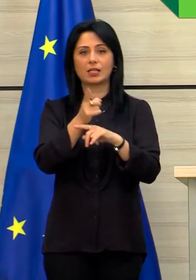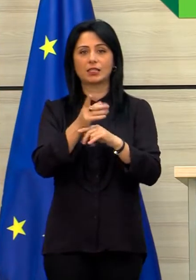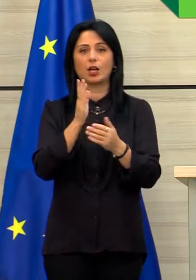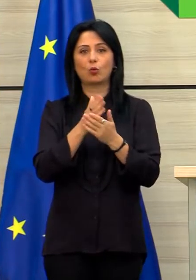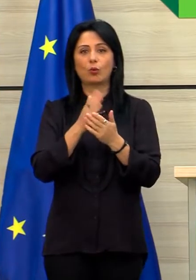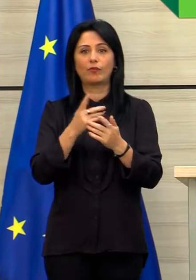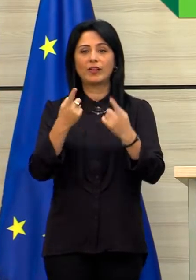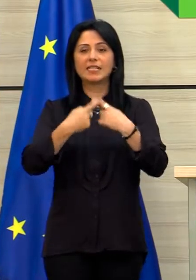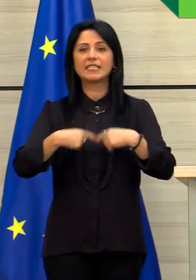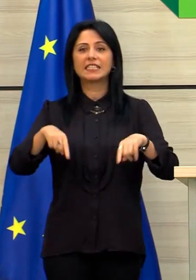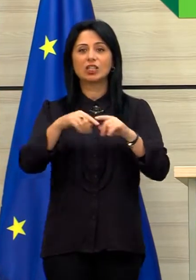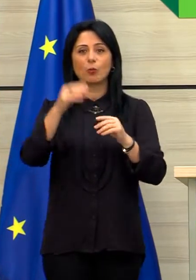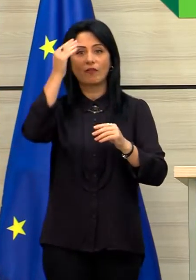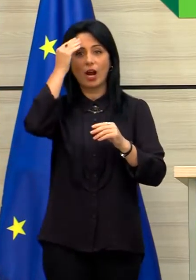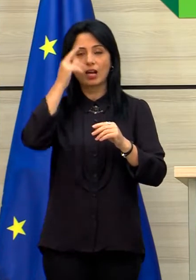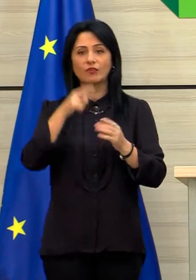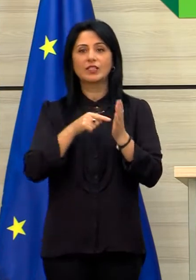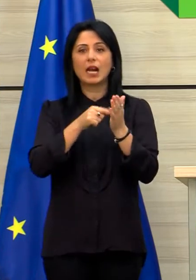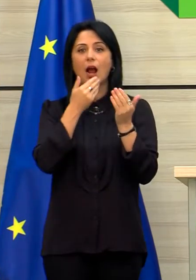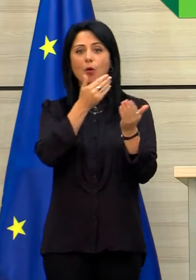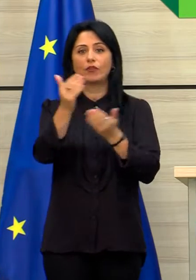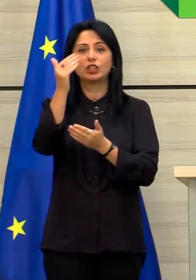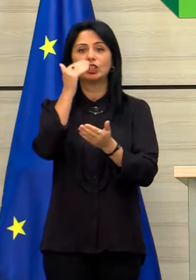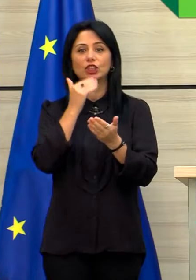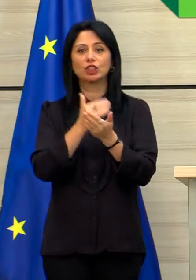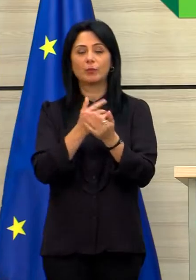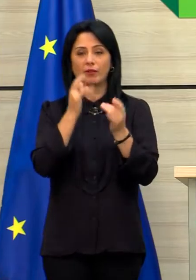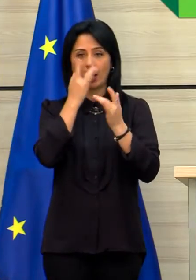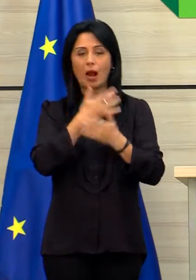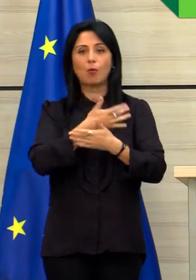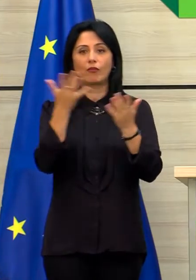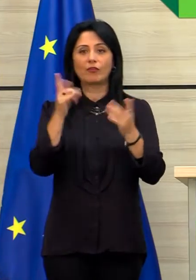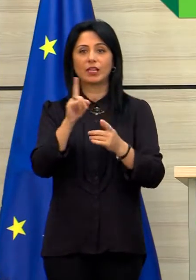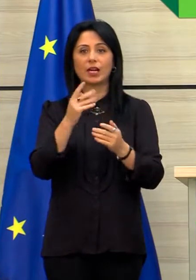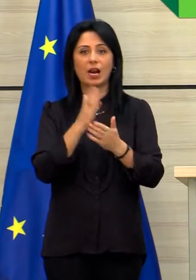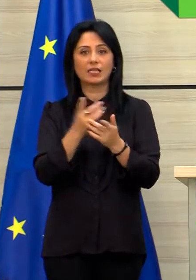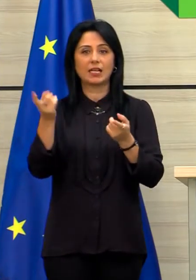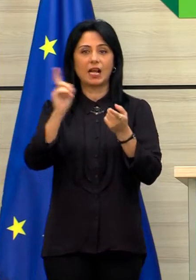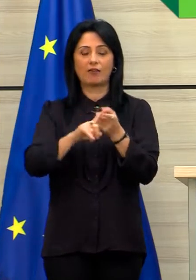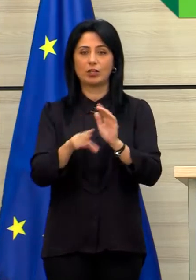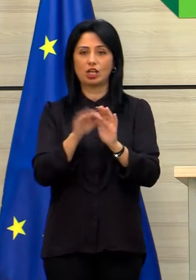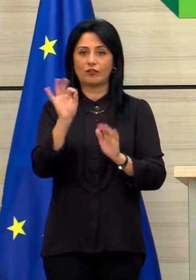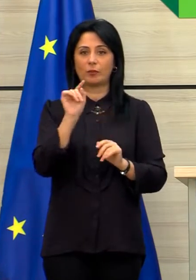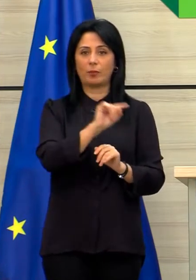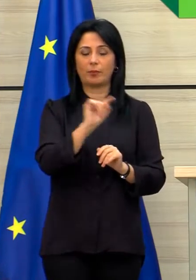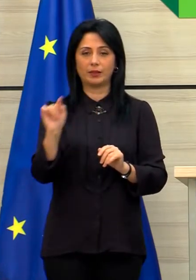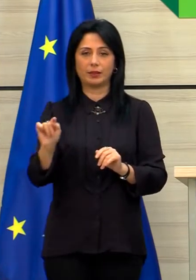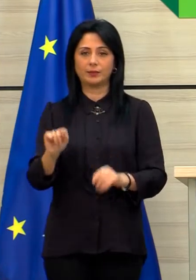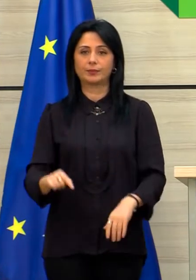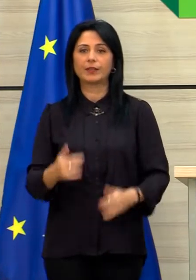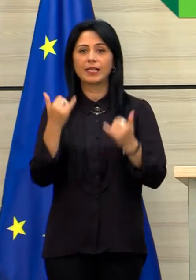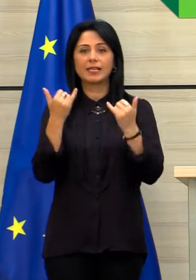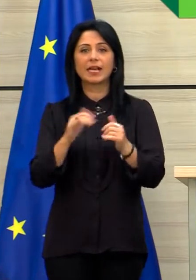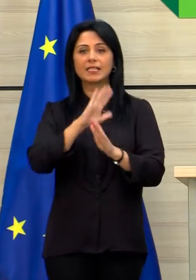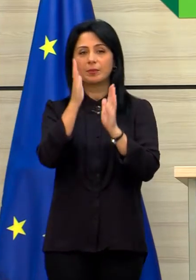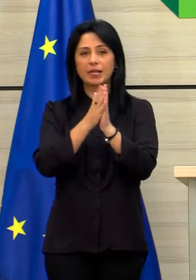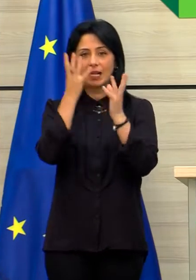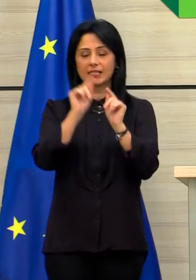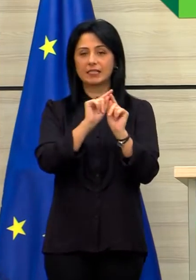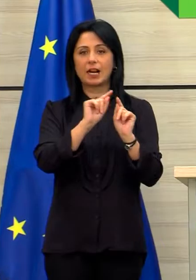აკრძალულია საზოგადოებრივი აზრის გამოკითხვის შედეგების გამოქვეყნება, რომელიც არის დაკავშირებული არჩევნებთან. დღეს მთელი